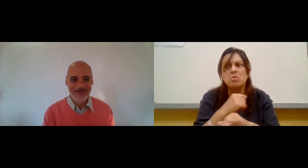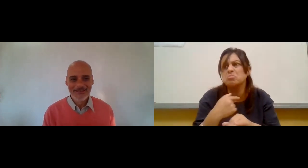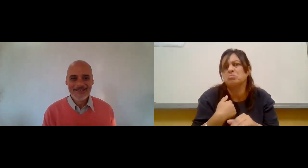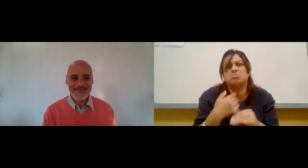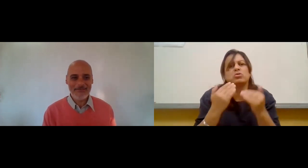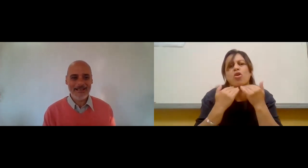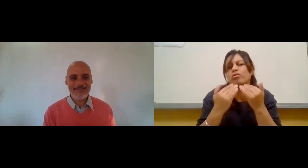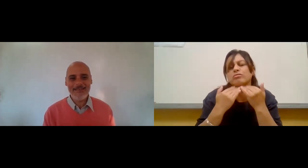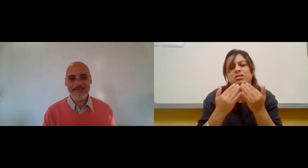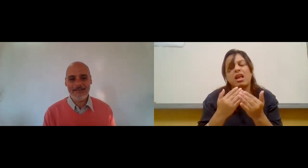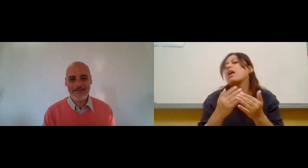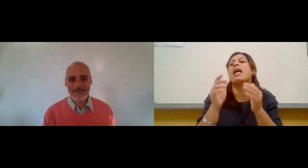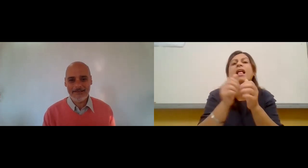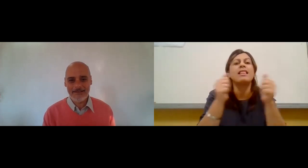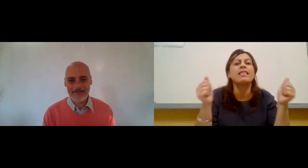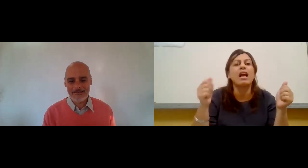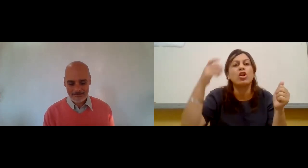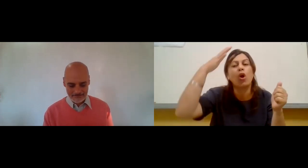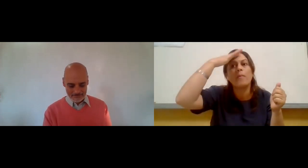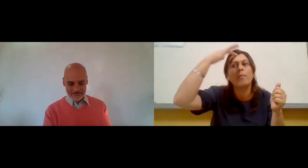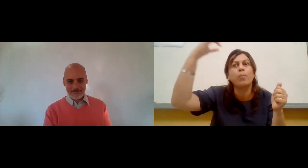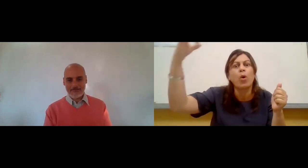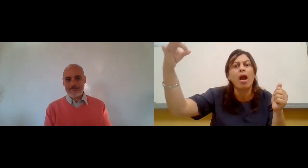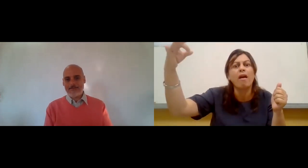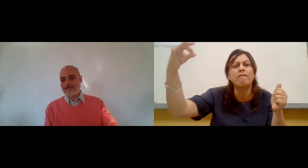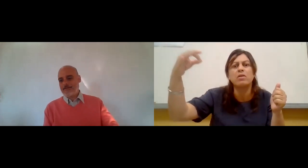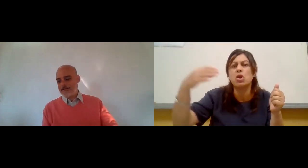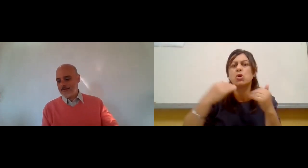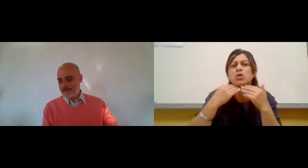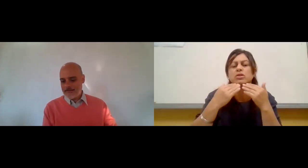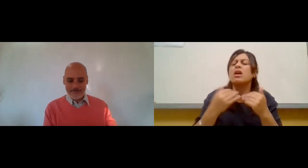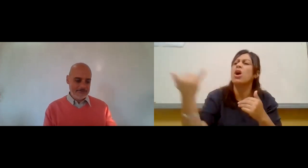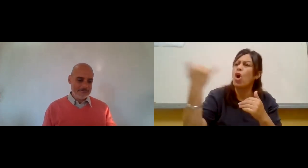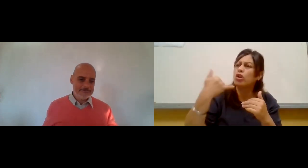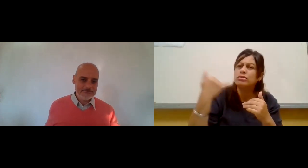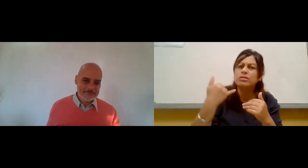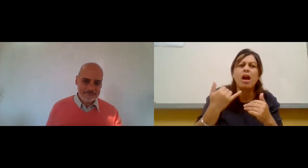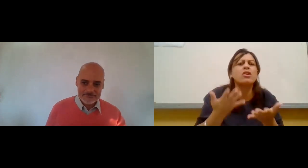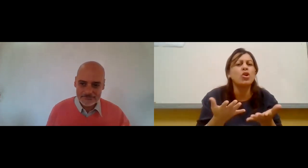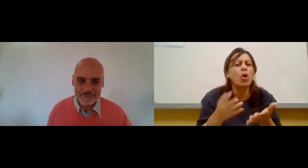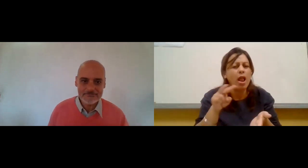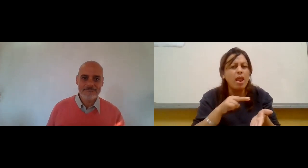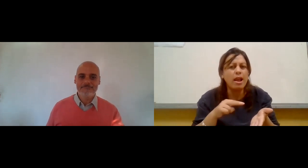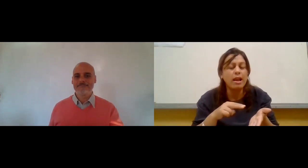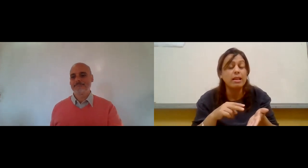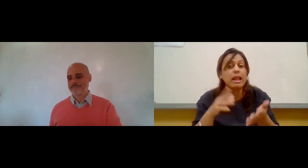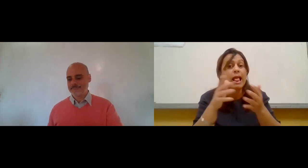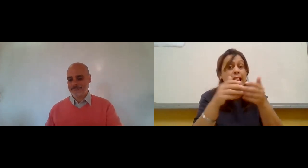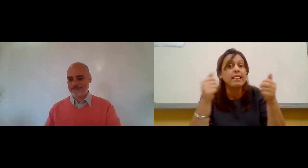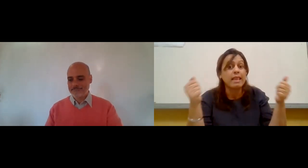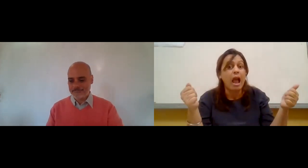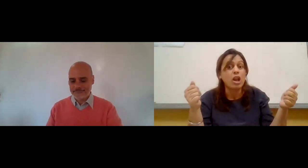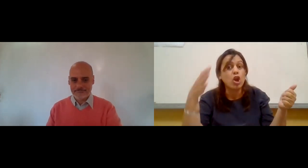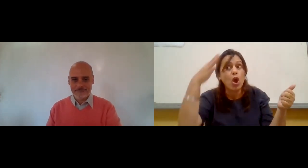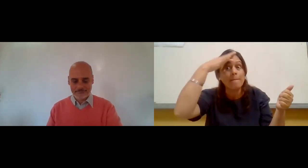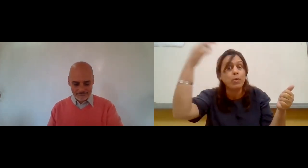Yo- Pueblo. Yo tampoco. Contanos qué era lo del diario El Pueblo, ¿qué leíste? El diario El Pueblo,